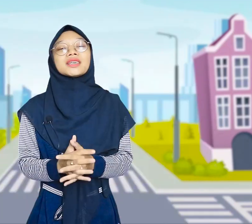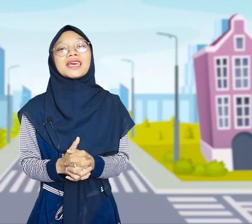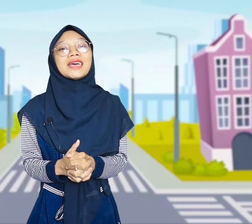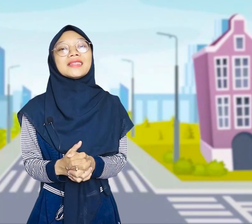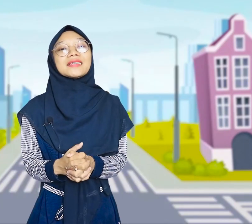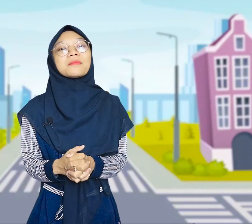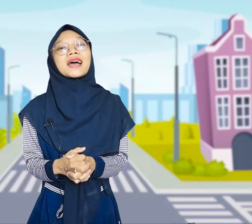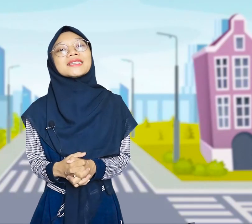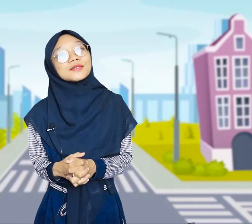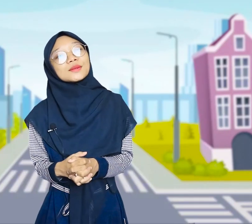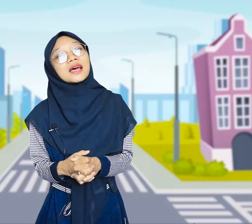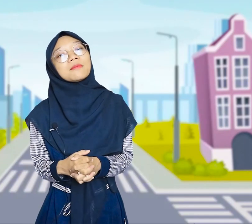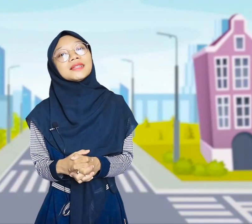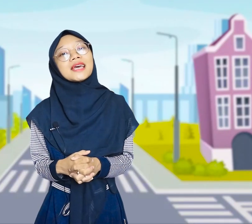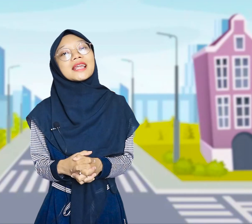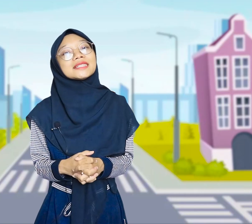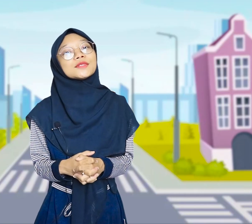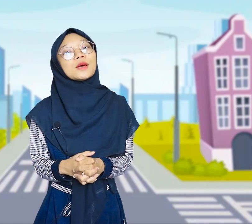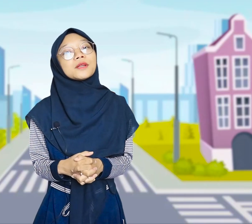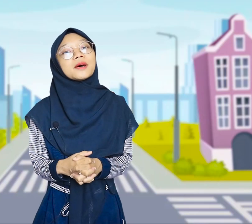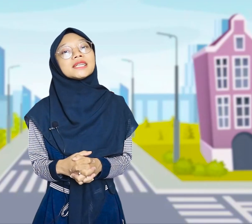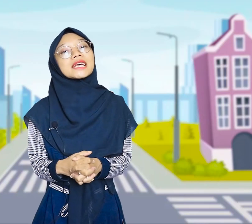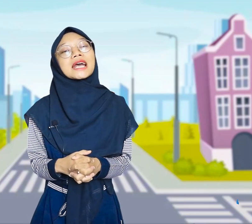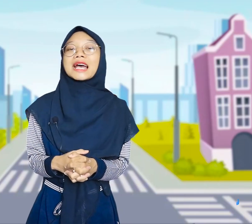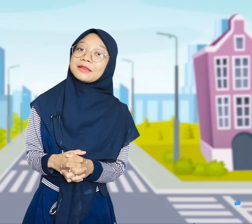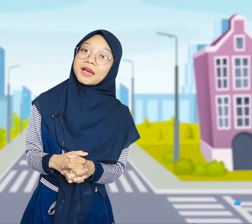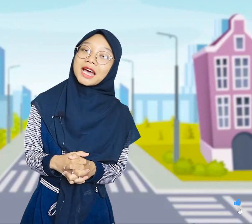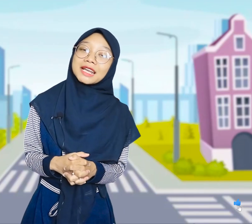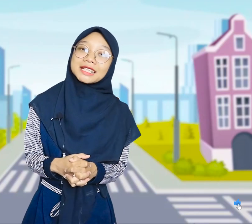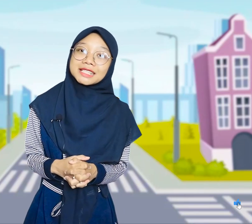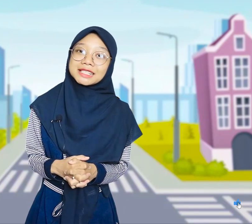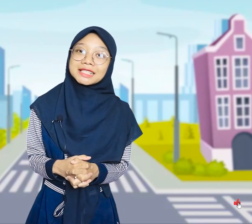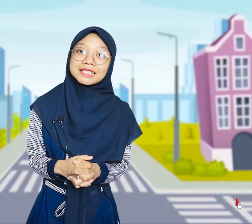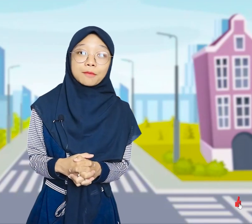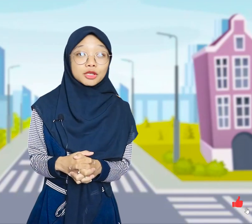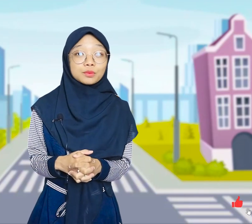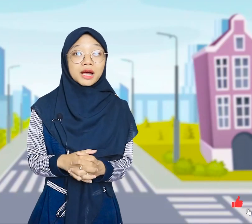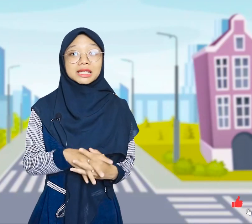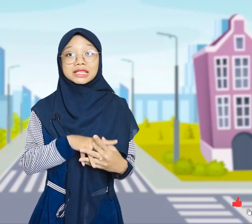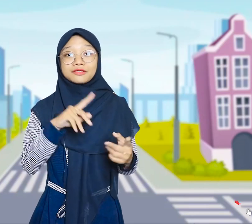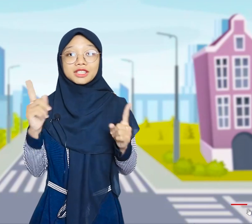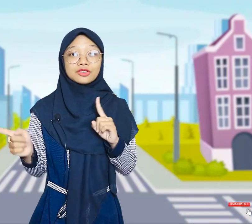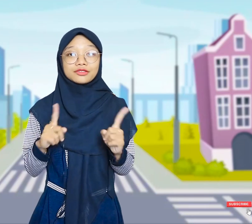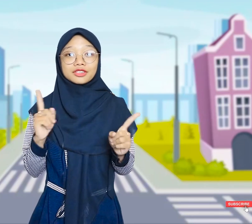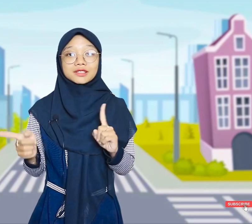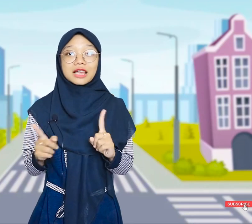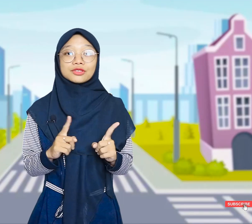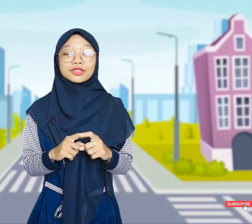Oke, terima kasih untuk sahabat Ganachi sudah menemani Kak Imai hari ini. Sampai jumpa di video-video